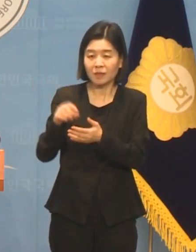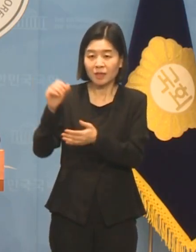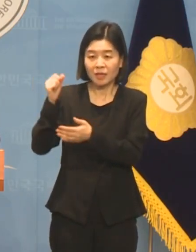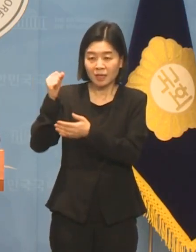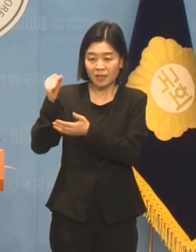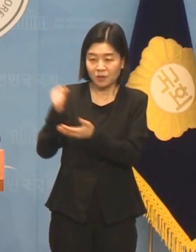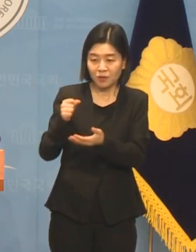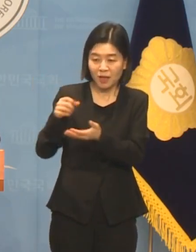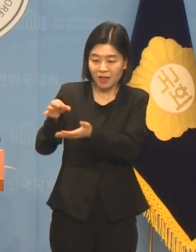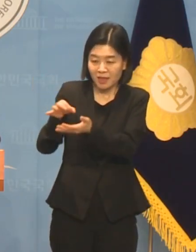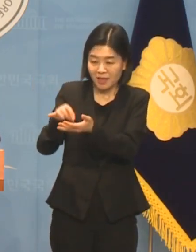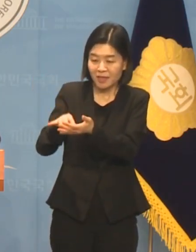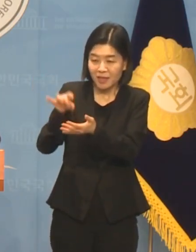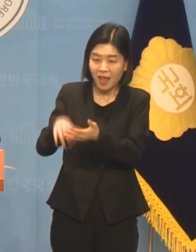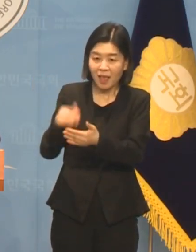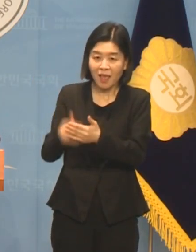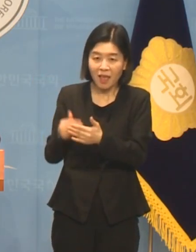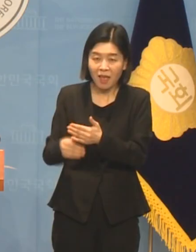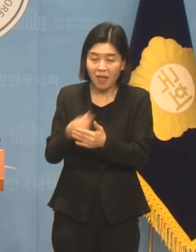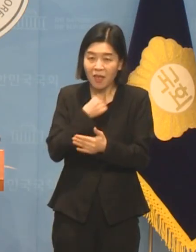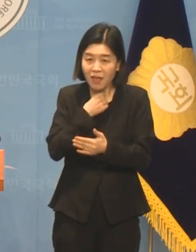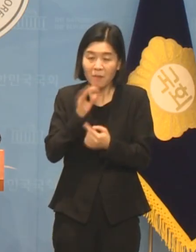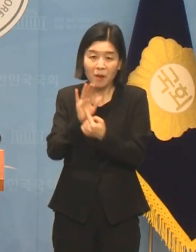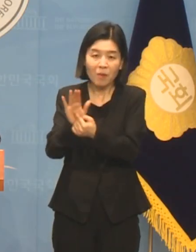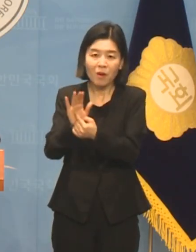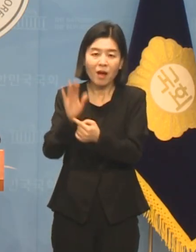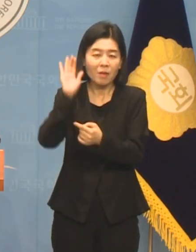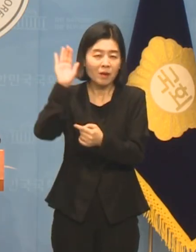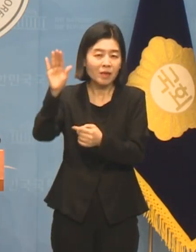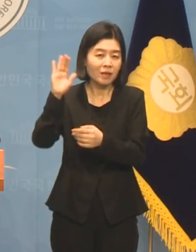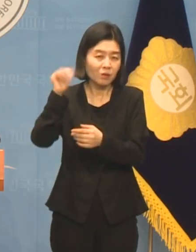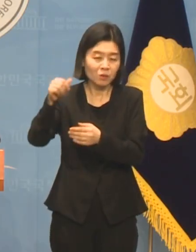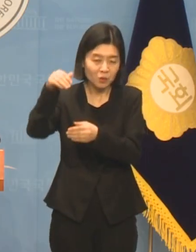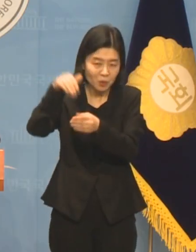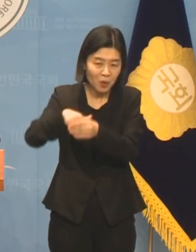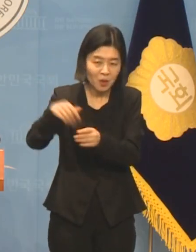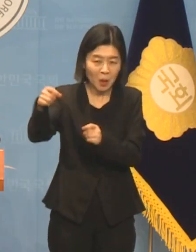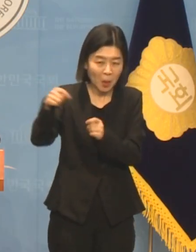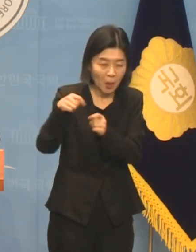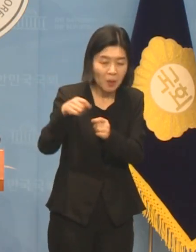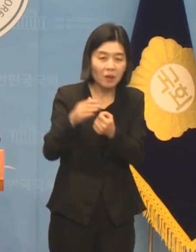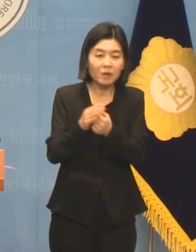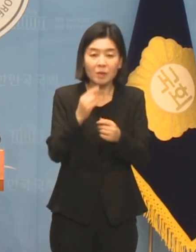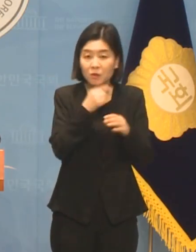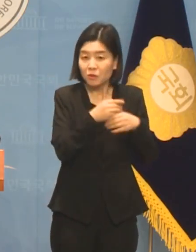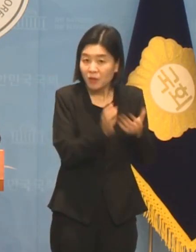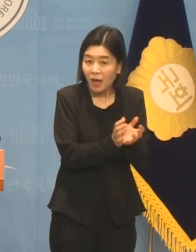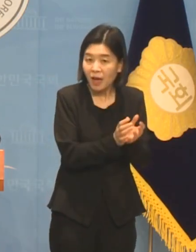대선을 앞두고 상속세 이슈 주도권을 민주당한테 빼앗겼다고 생각되니